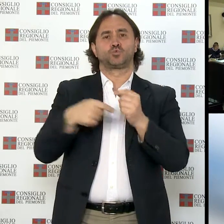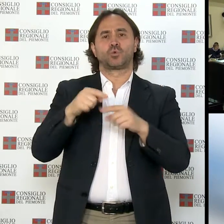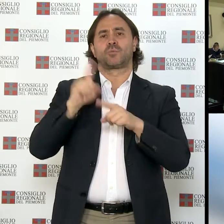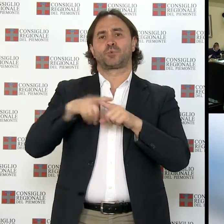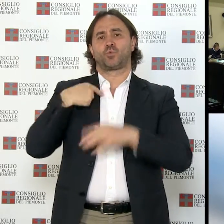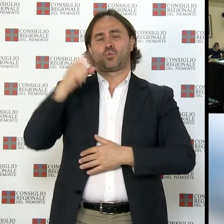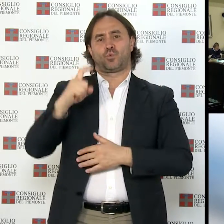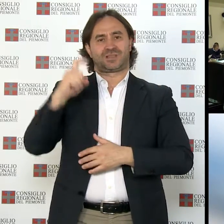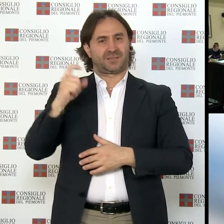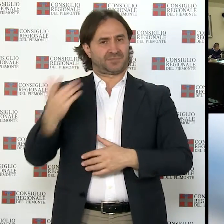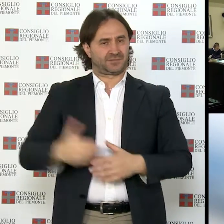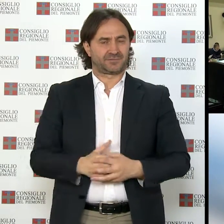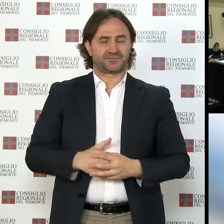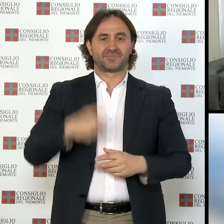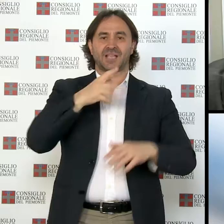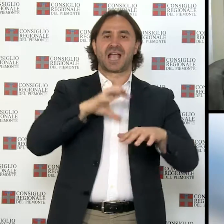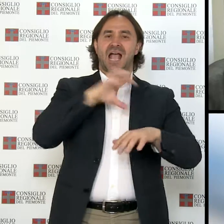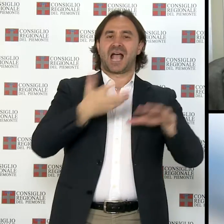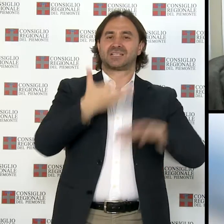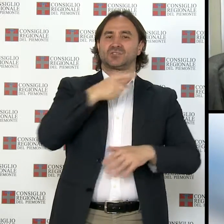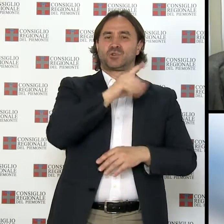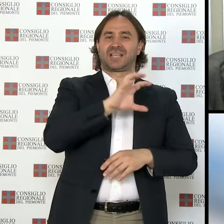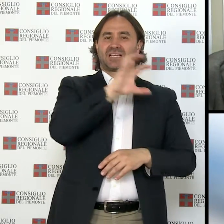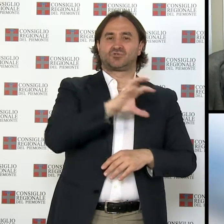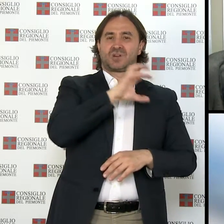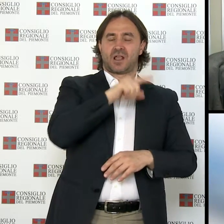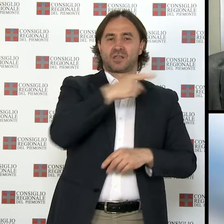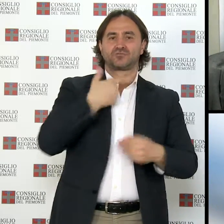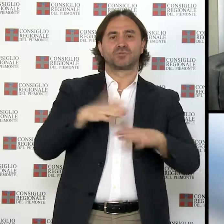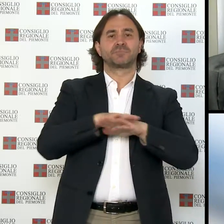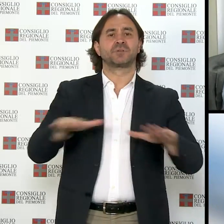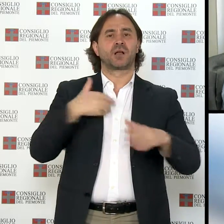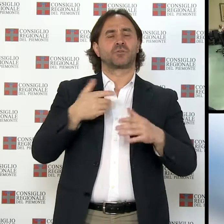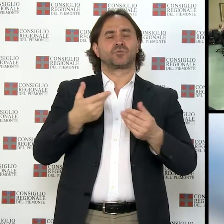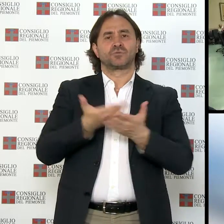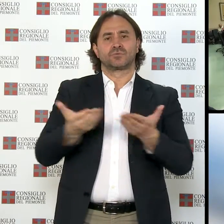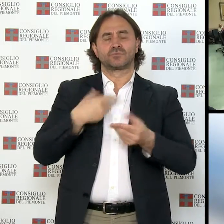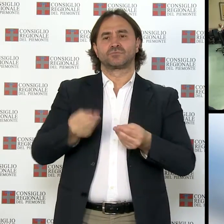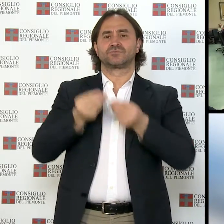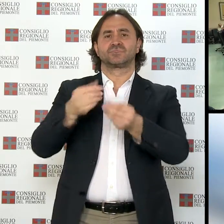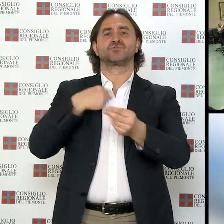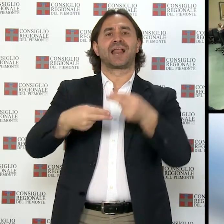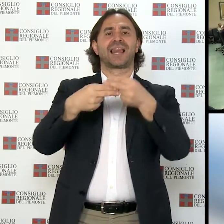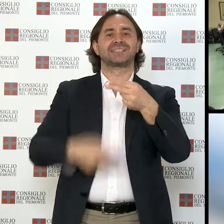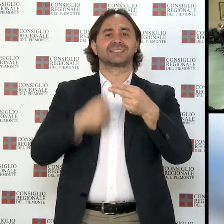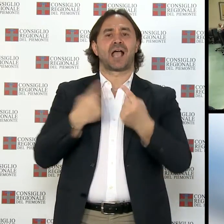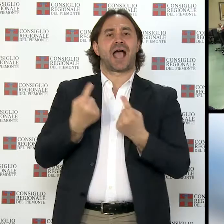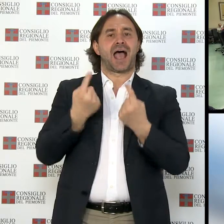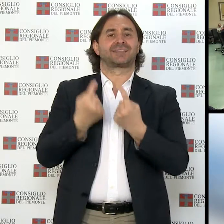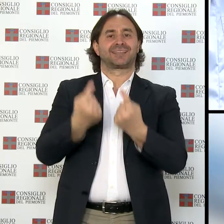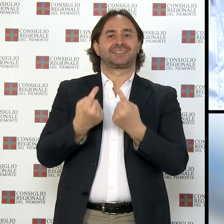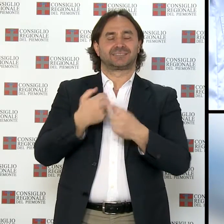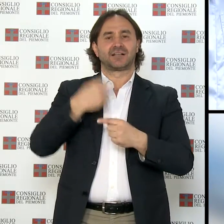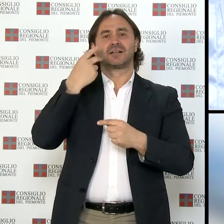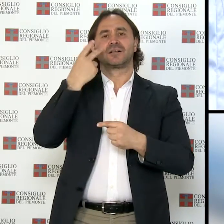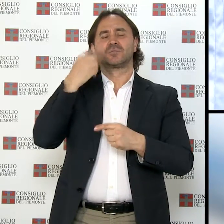In sanità, l'assessore regionale ha illustrato il piano per l'abbattimento delle liste di attesa ed è proseguita la discussione sul riordino del